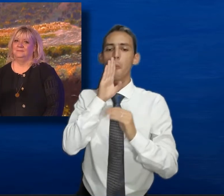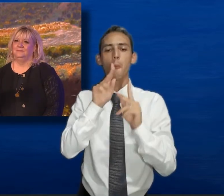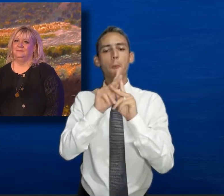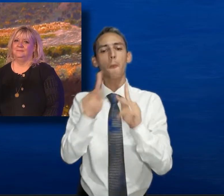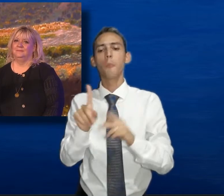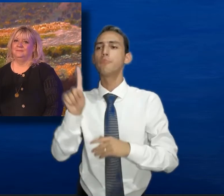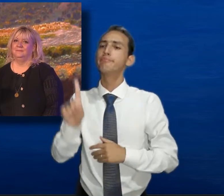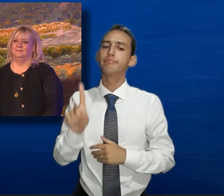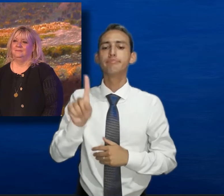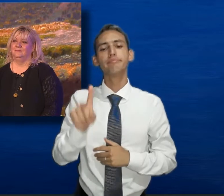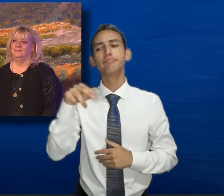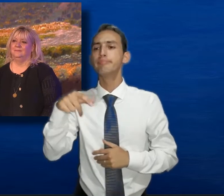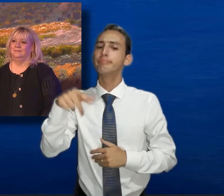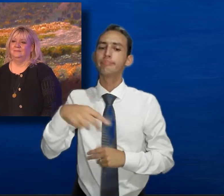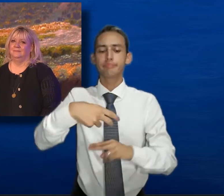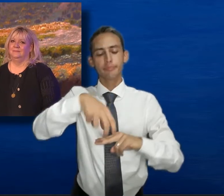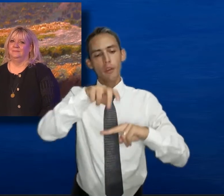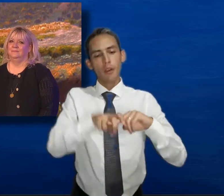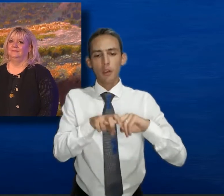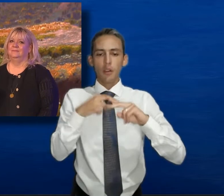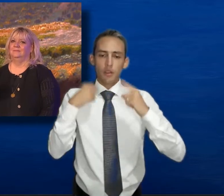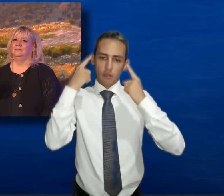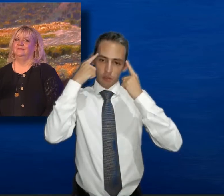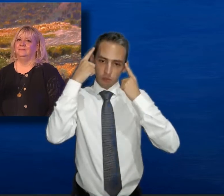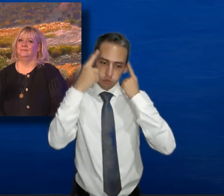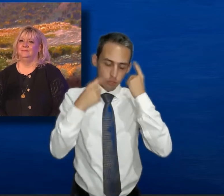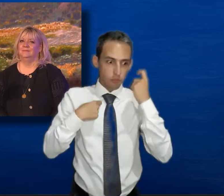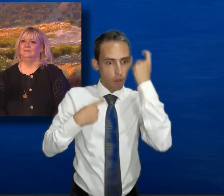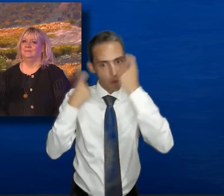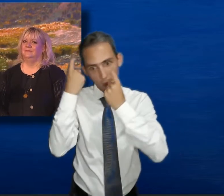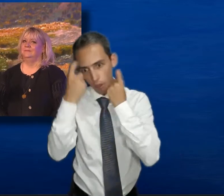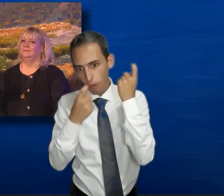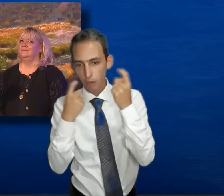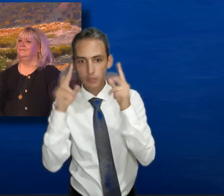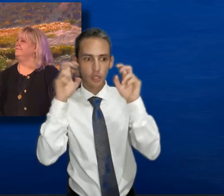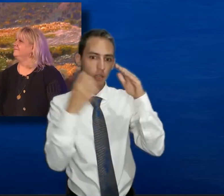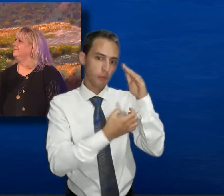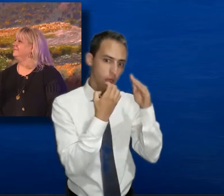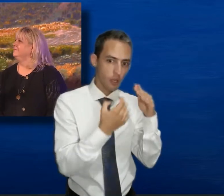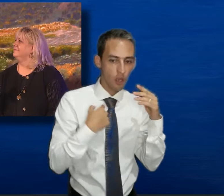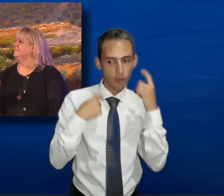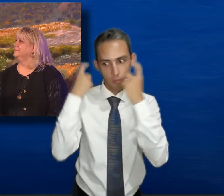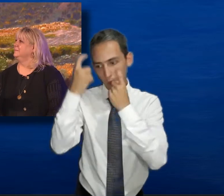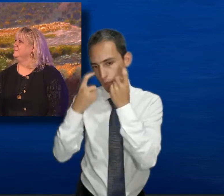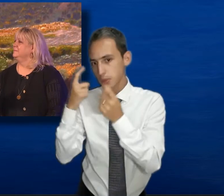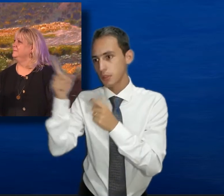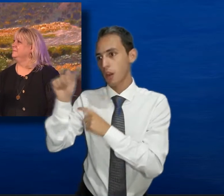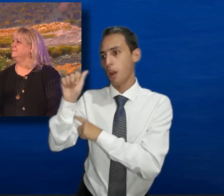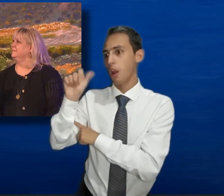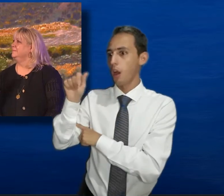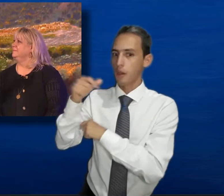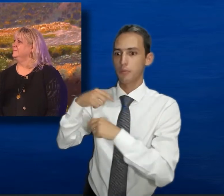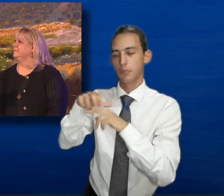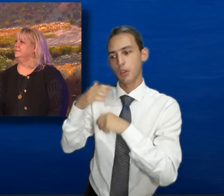desligado e me sentei em um canto da sala. E estava me debatendo com as preocupações sobre meus